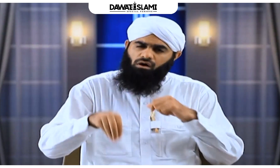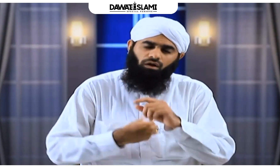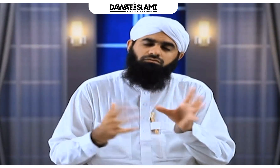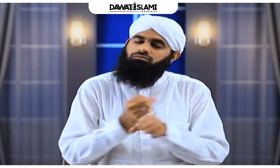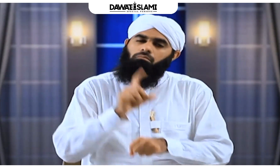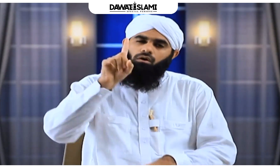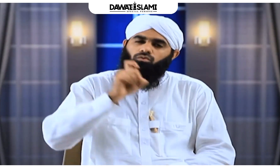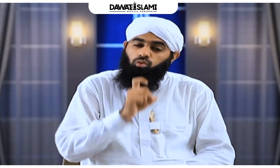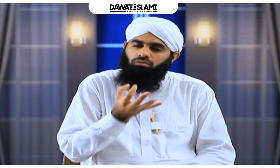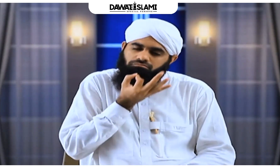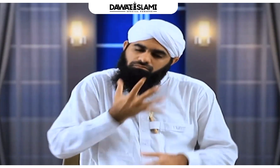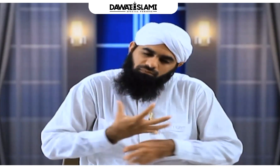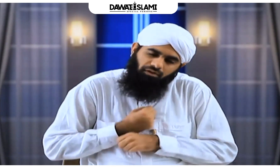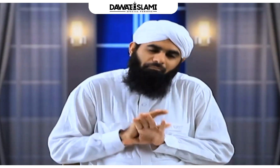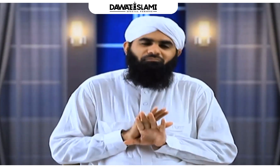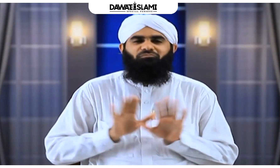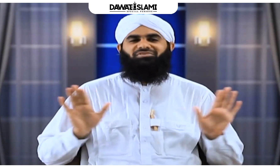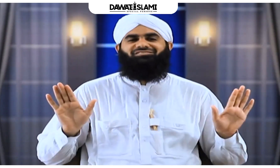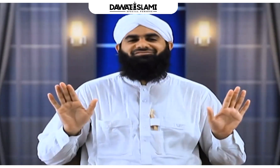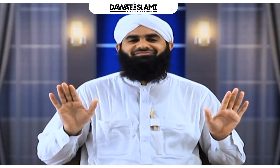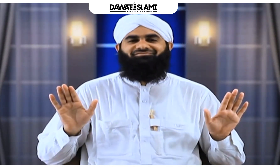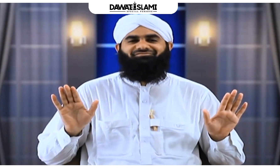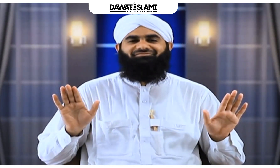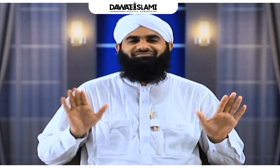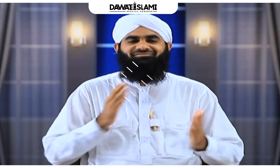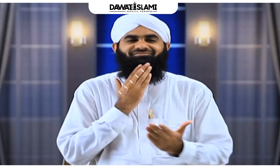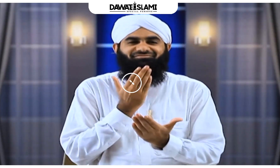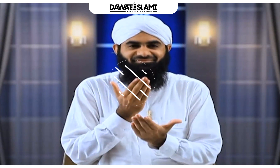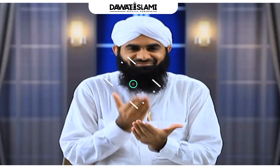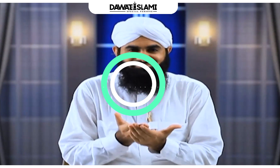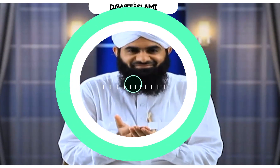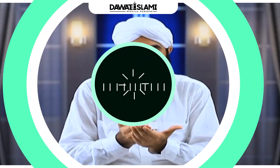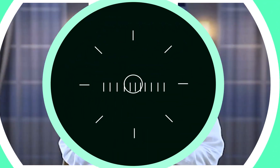کی عبادت میں گزاریں۔ جزاک اللہ خیرا۔